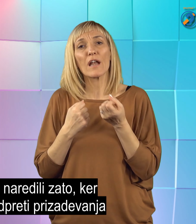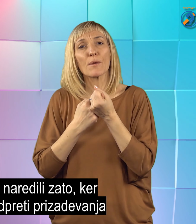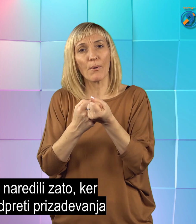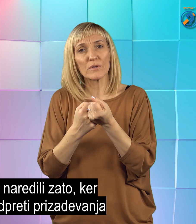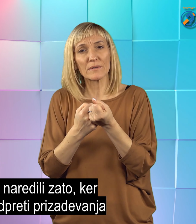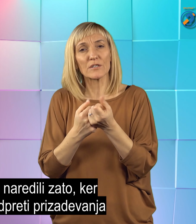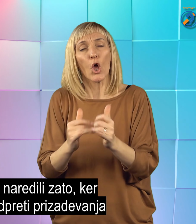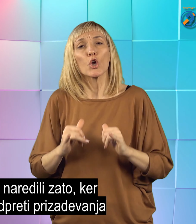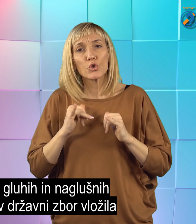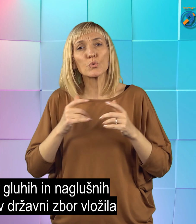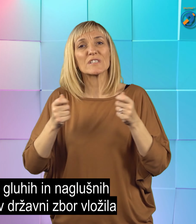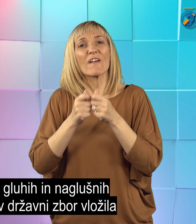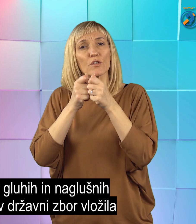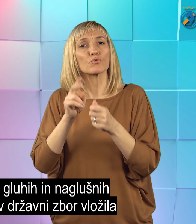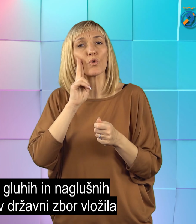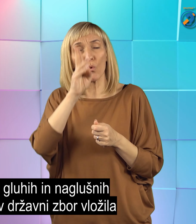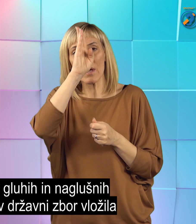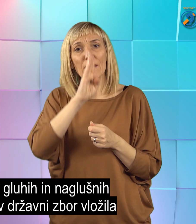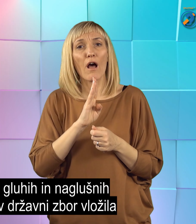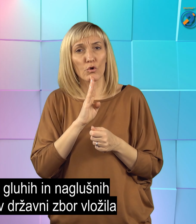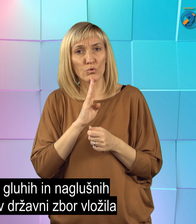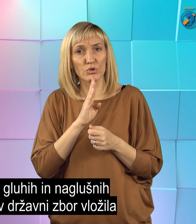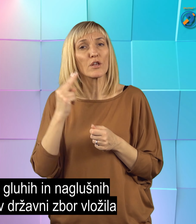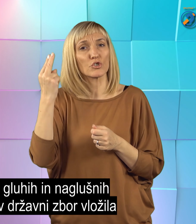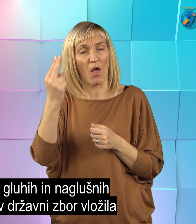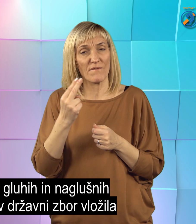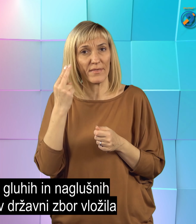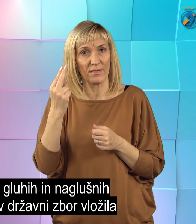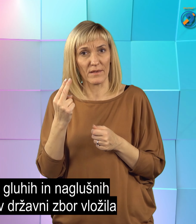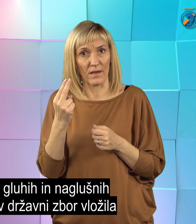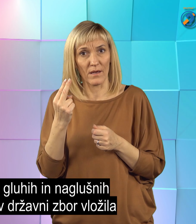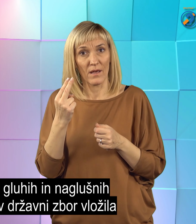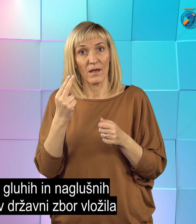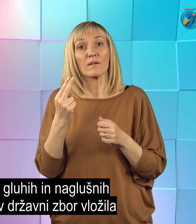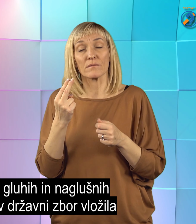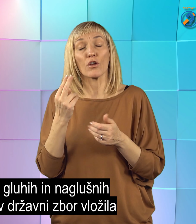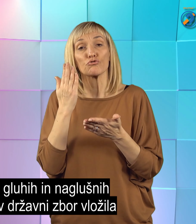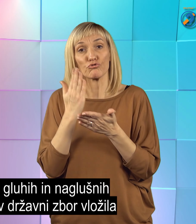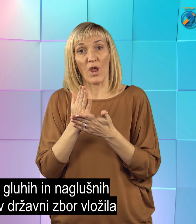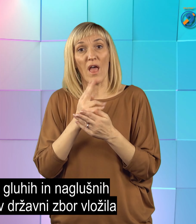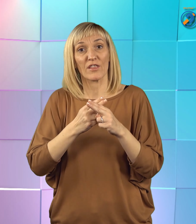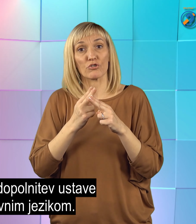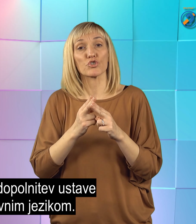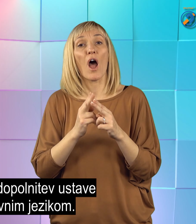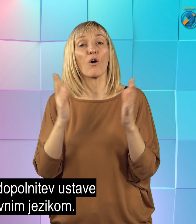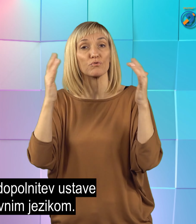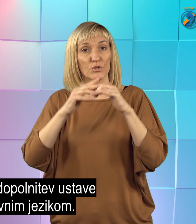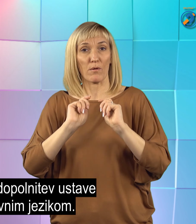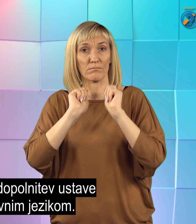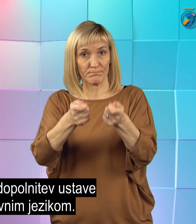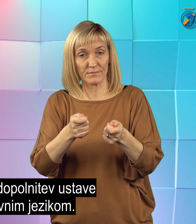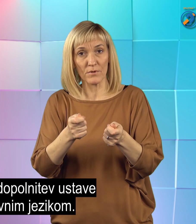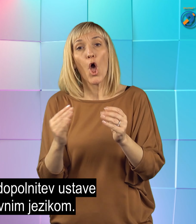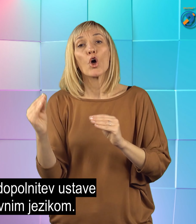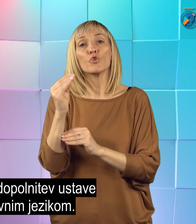podpreti prizadevanja Zveze društev gluhih in naglušnih Slovenije, ki je v Državni zbor vložila pobudo za dopolnitev ustave